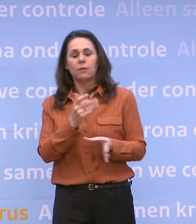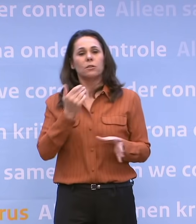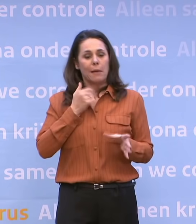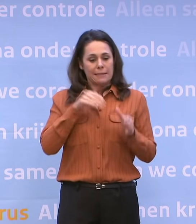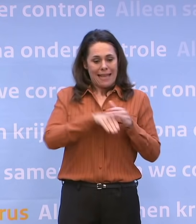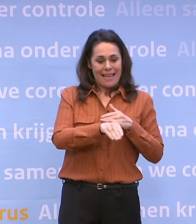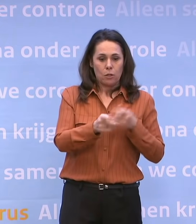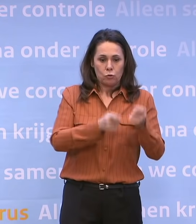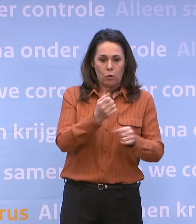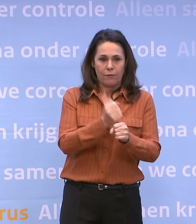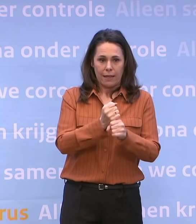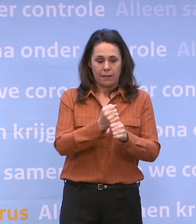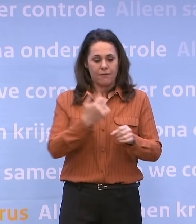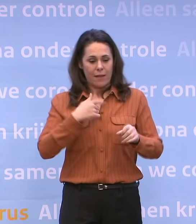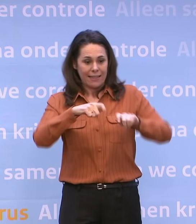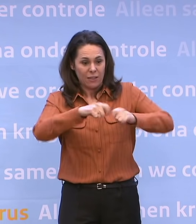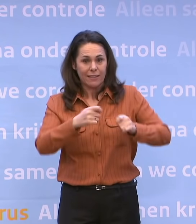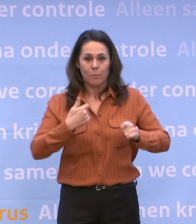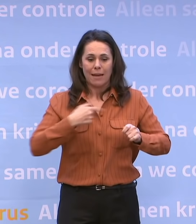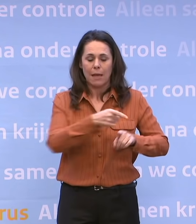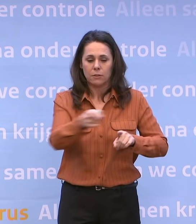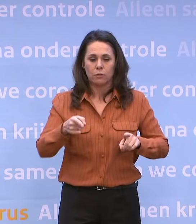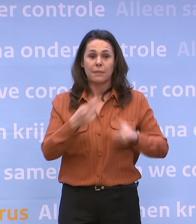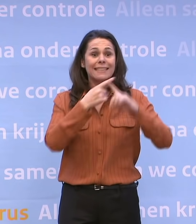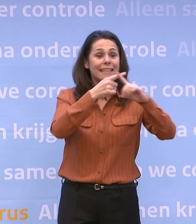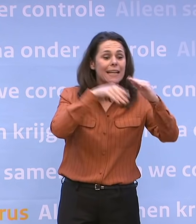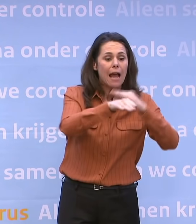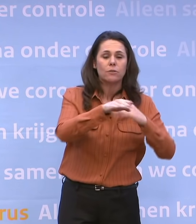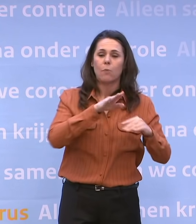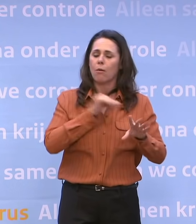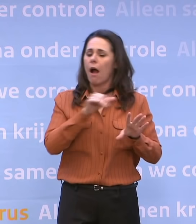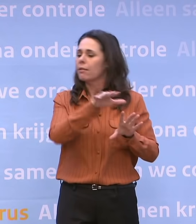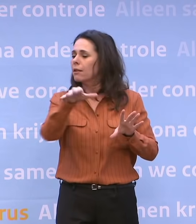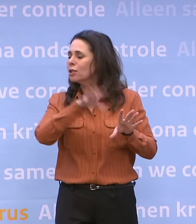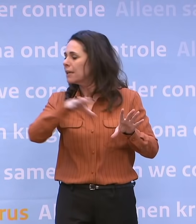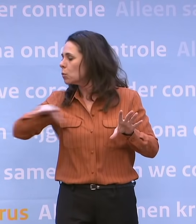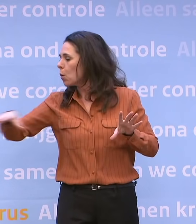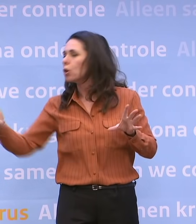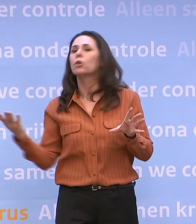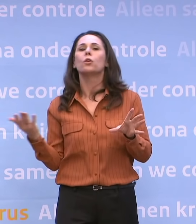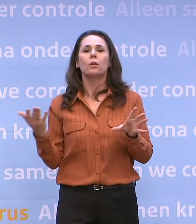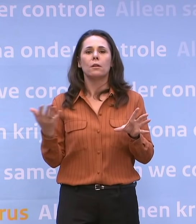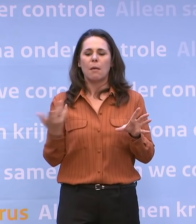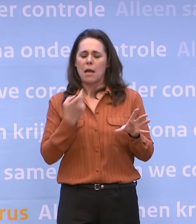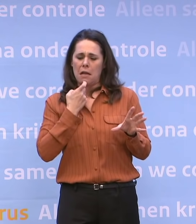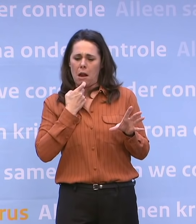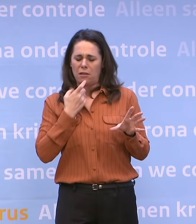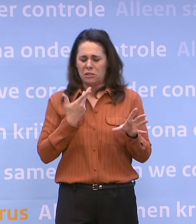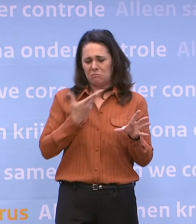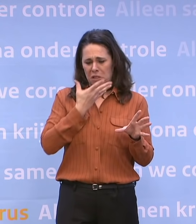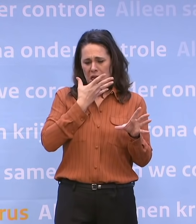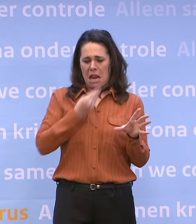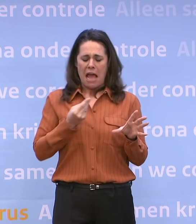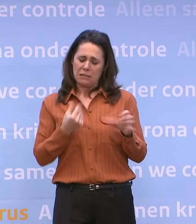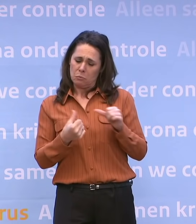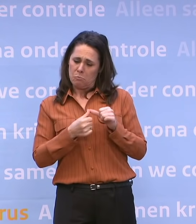werken met kwetsbare personen. Zowel in het ziekenhuis als ook in al die andere sectoren die klachten hebben die lijken op de klachten